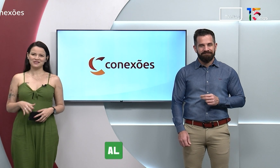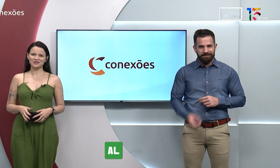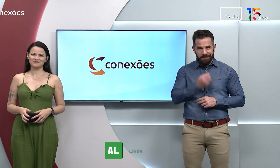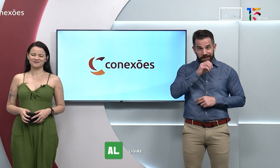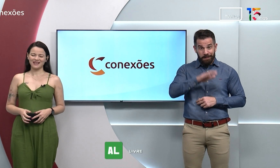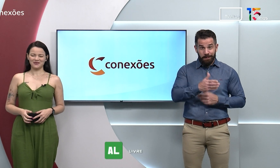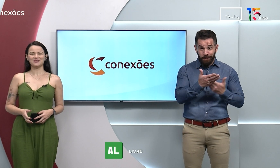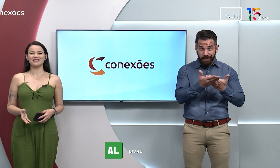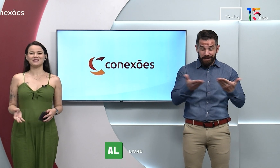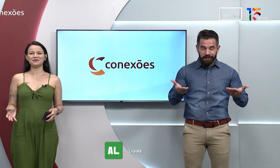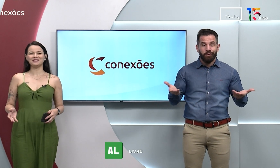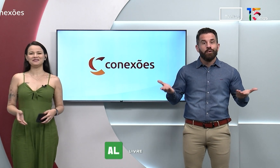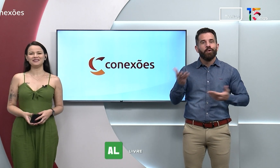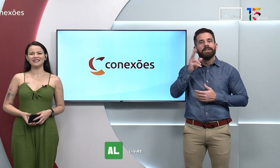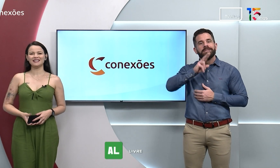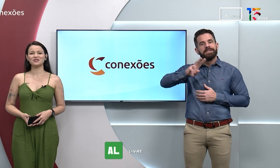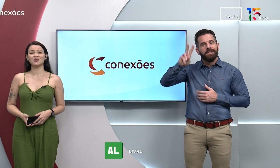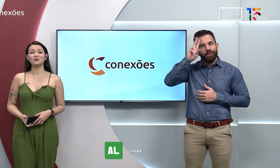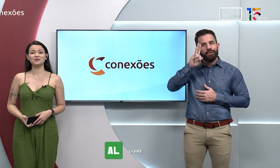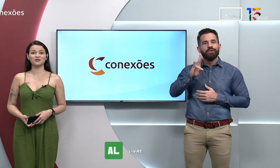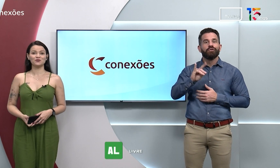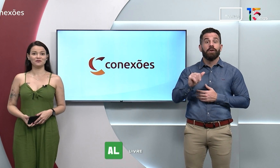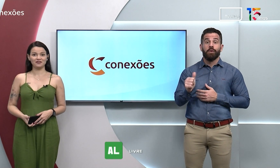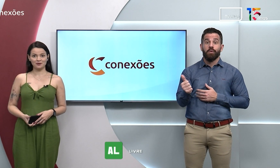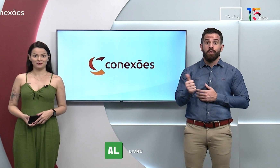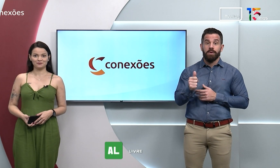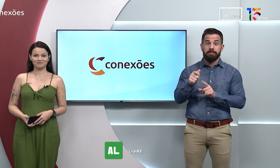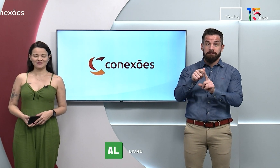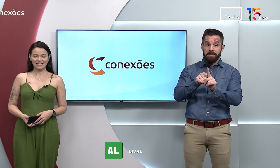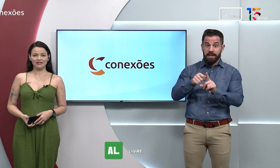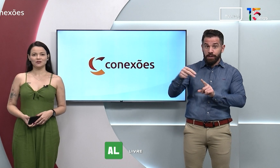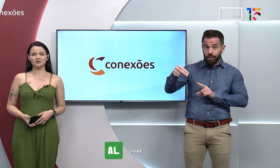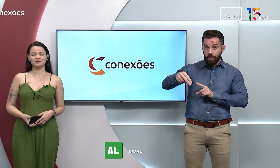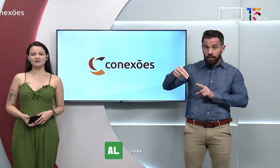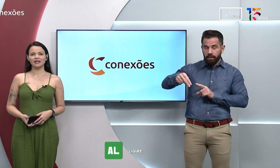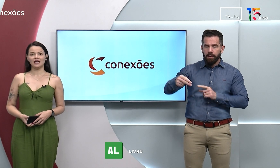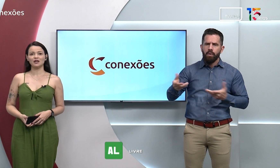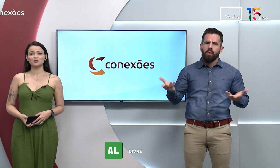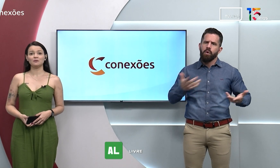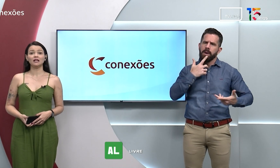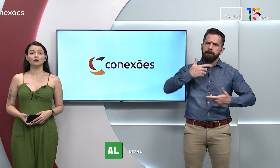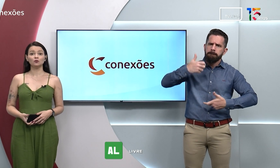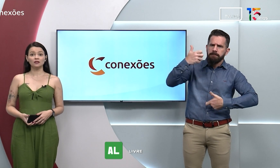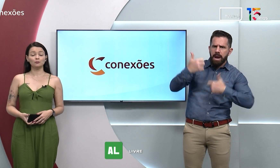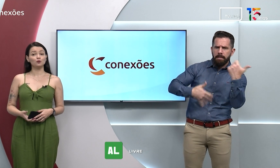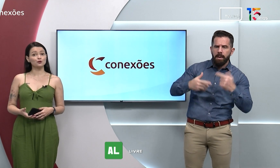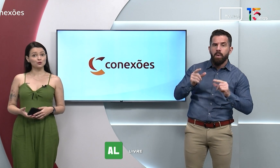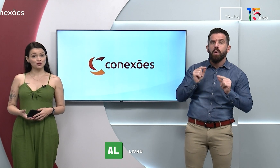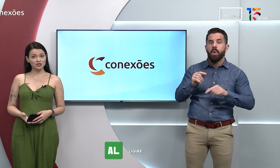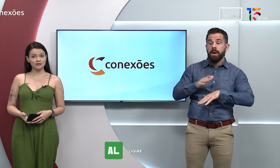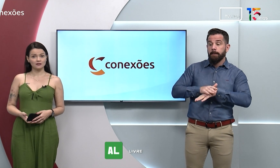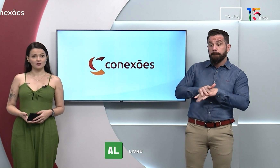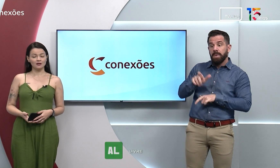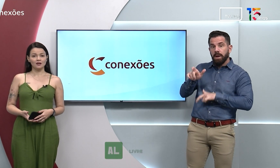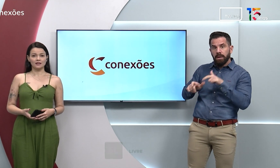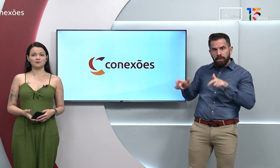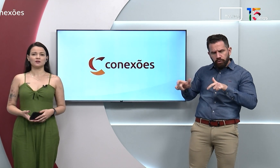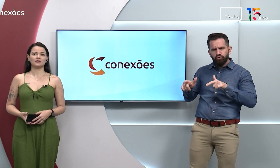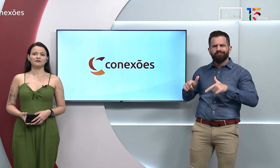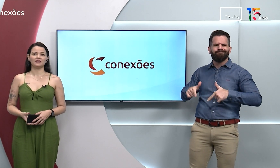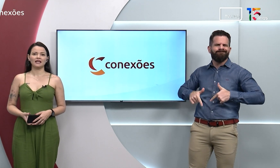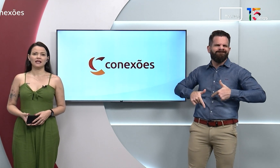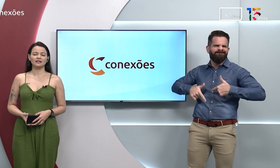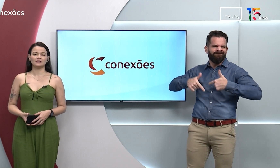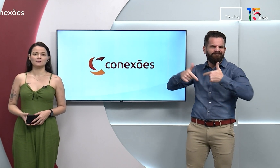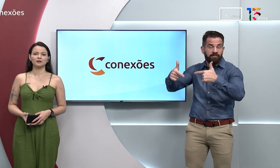Boa tarde! Hoje é segunda-feira, dia 11 de novembro, e nós vamos falar sobre a luta por justiça das